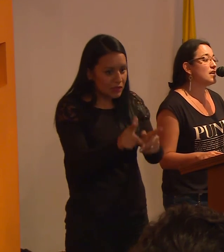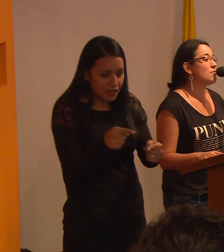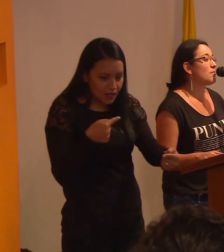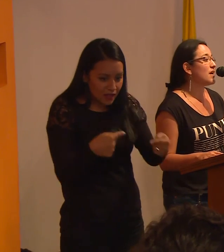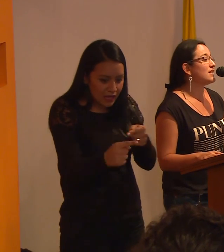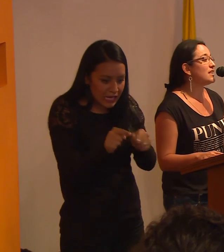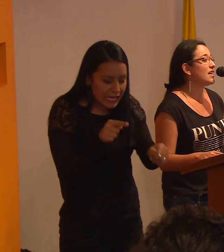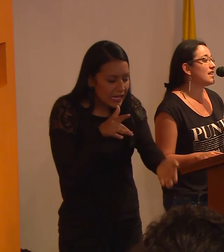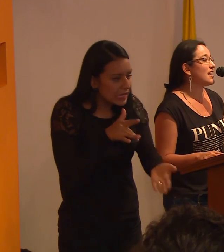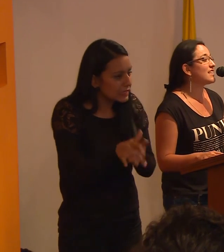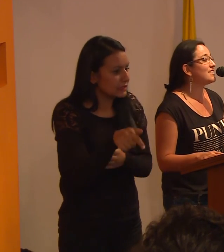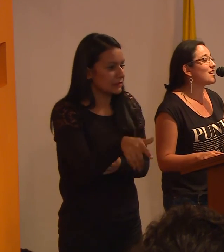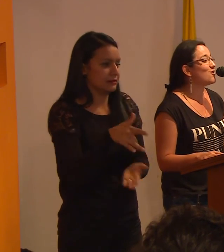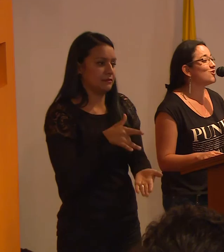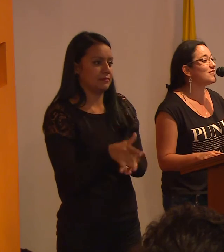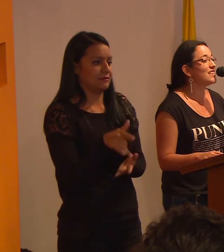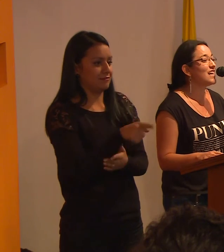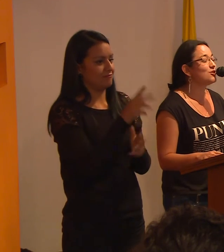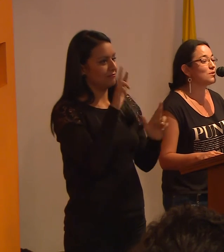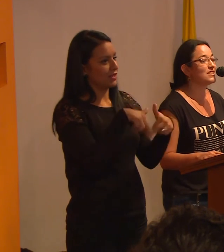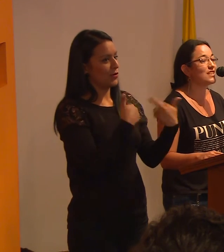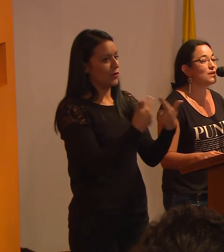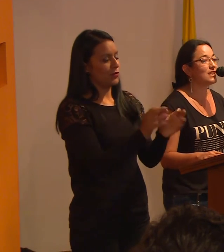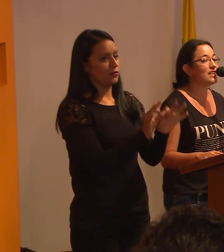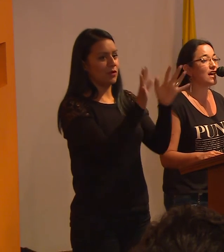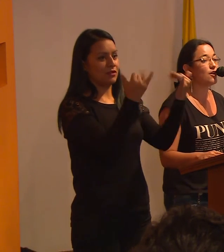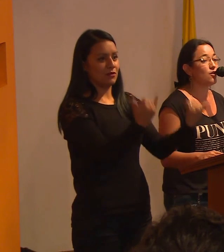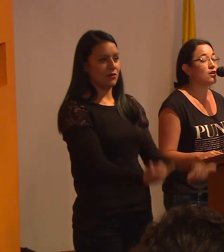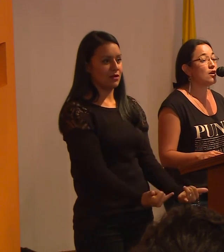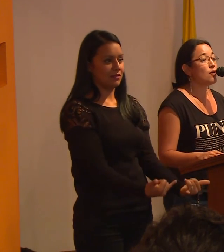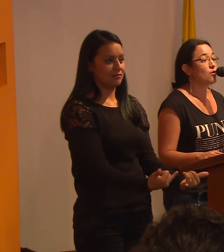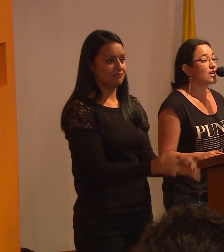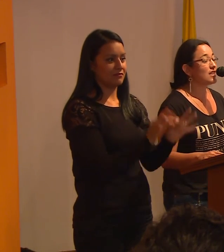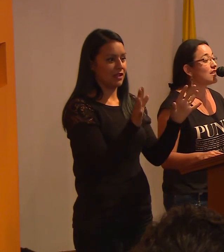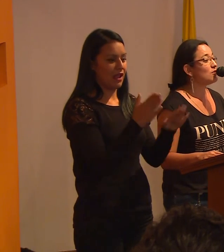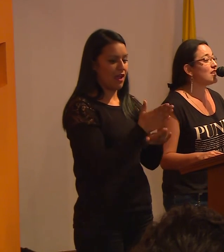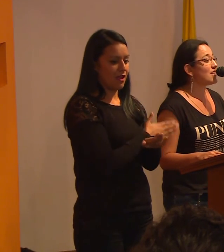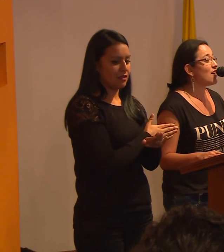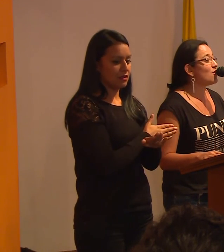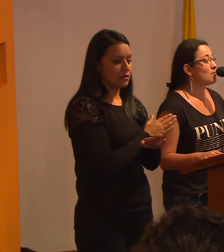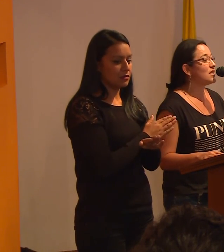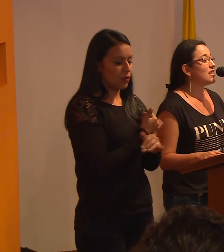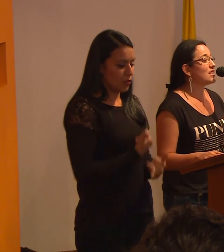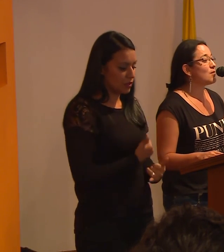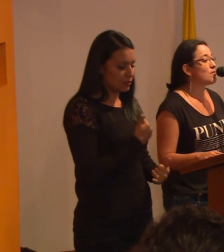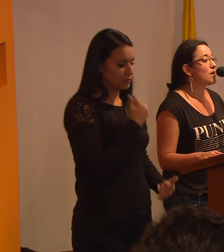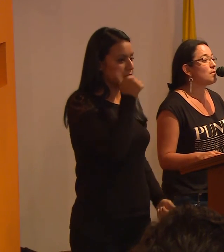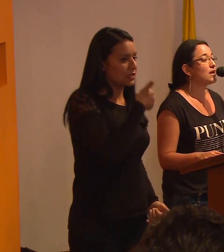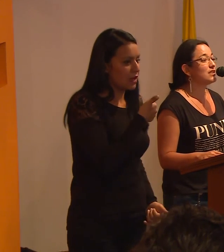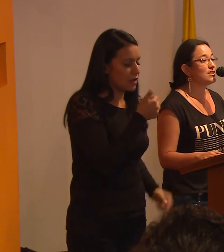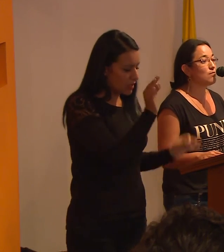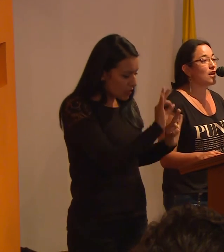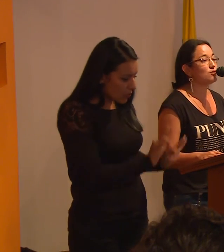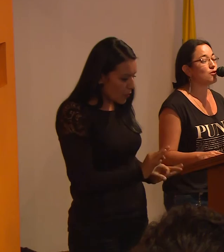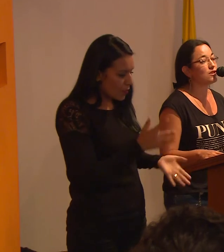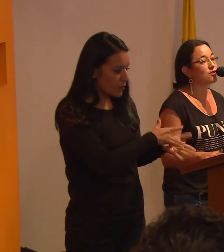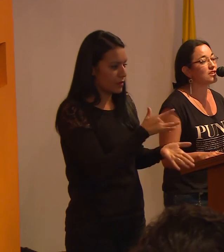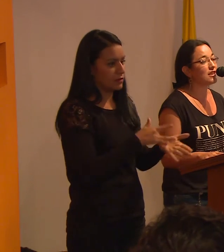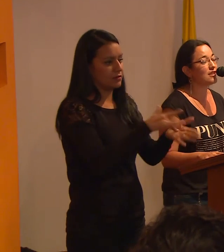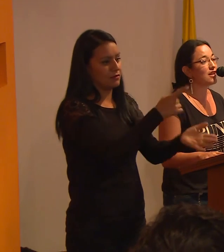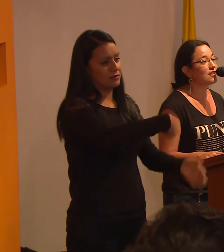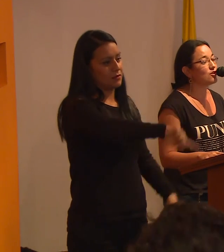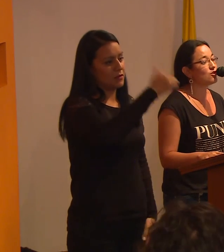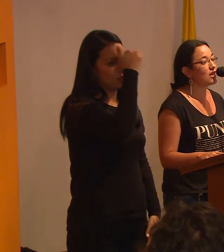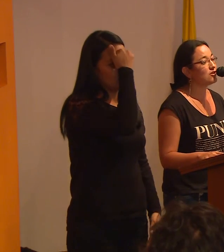urgente y me parece genial que esta reunión se haya hecho precisamente el día de hoy, porque tenemos el día de hoy y mañana también para participar los